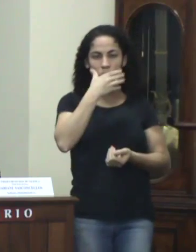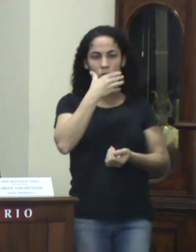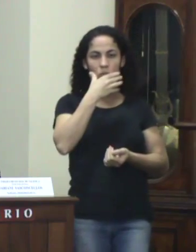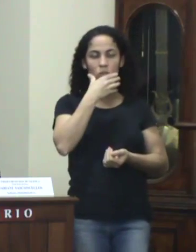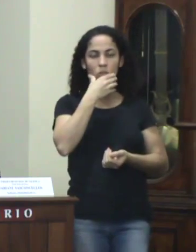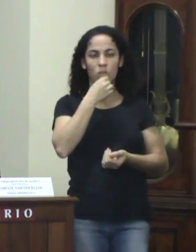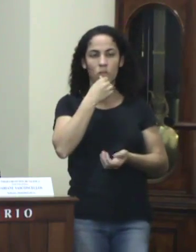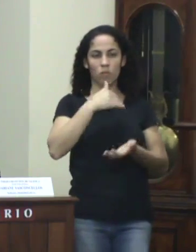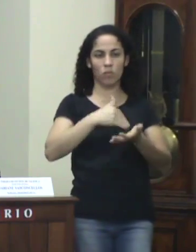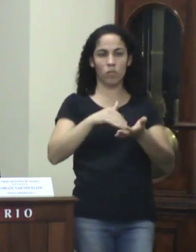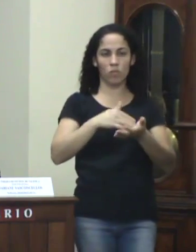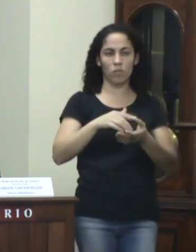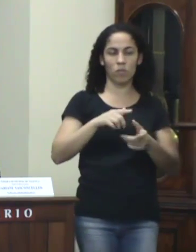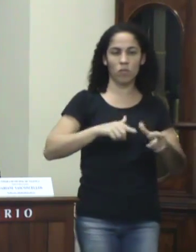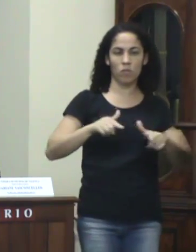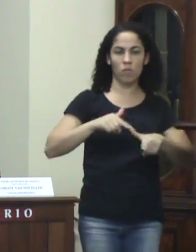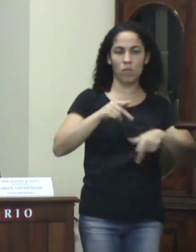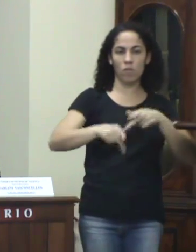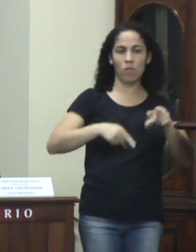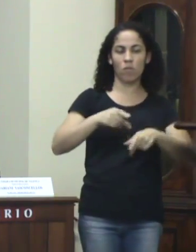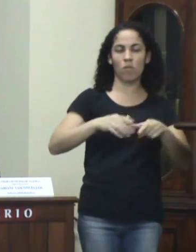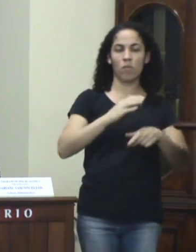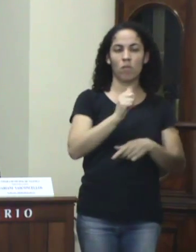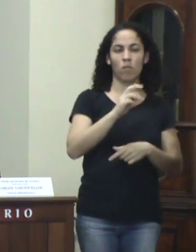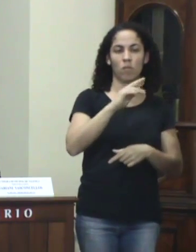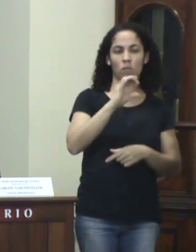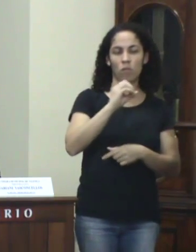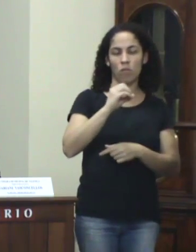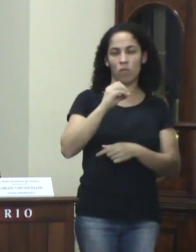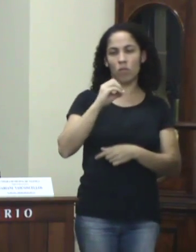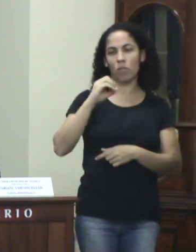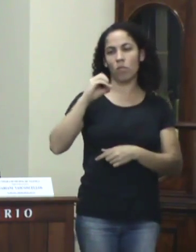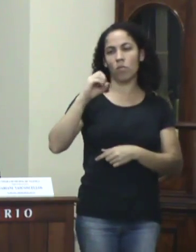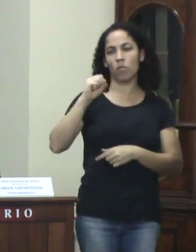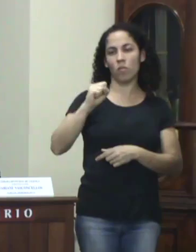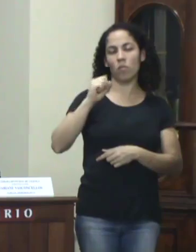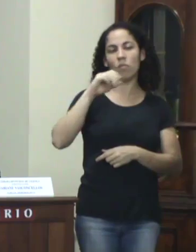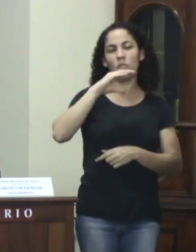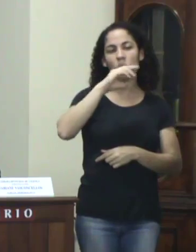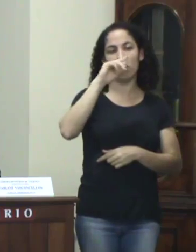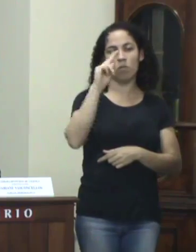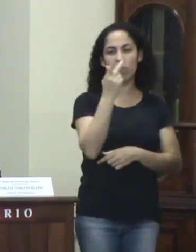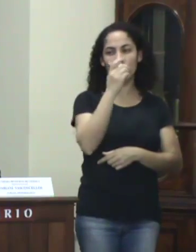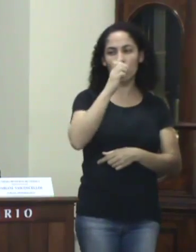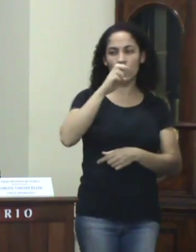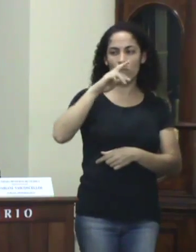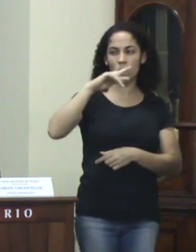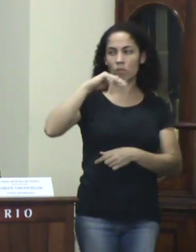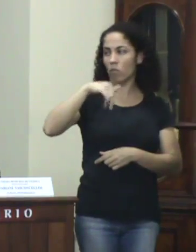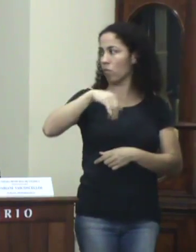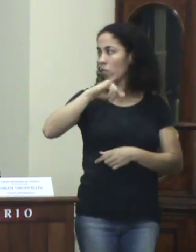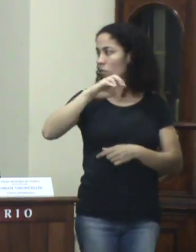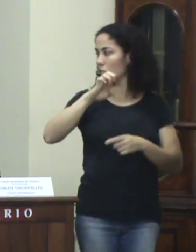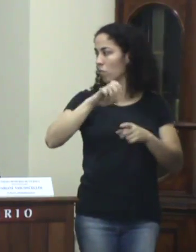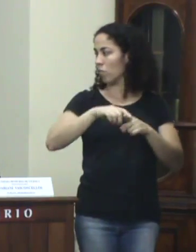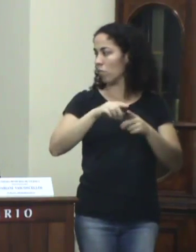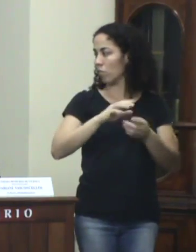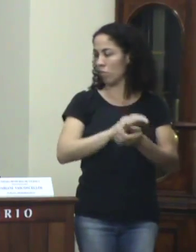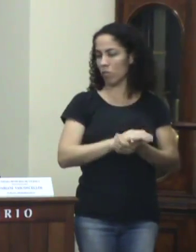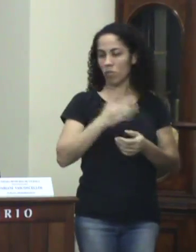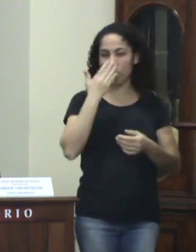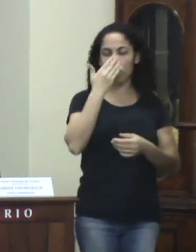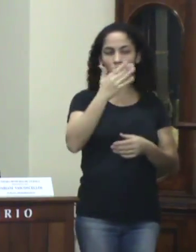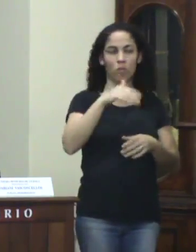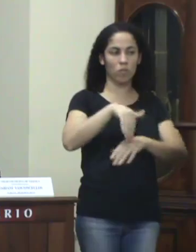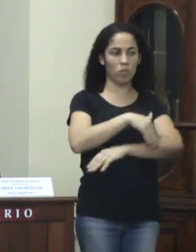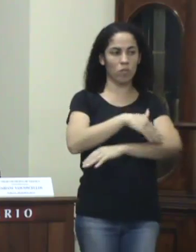secretário de Serviços Públicos, senhor Carlos Henrique Barros Machado, solicitando uma operação para apurar na rua Paulo de Prontinho, em